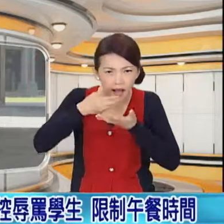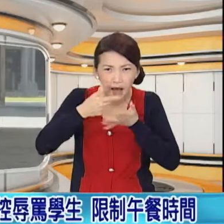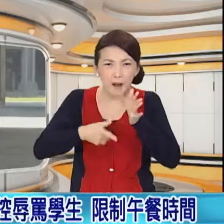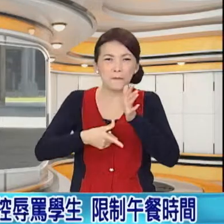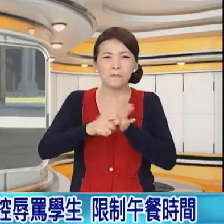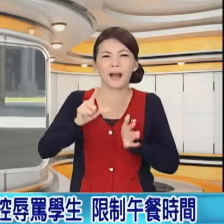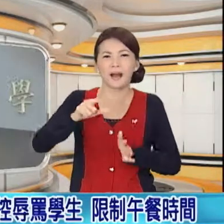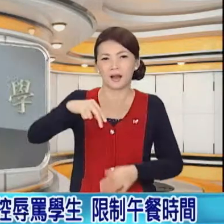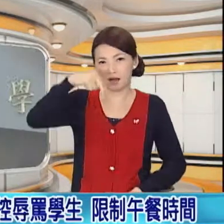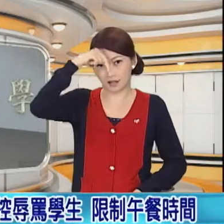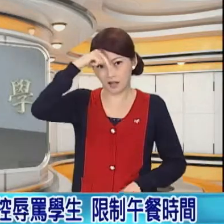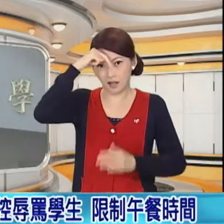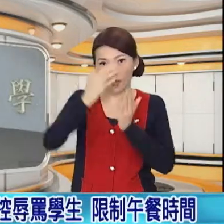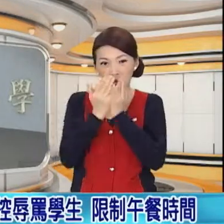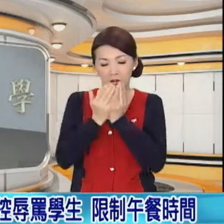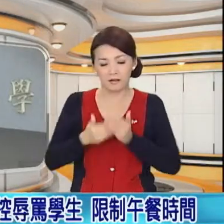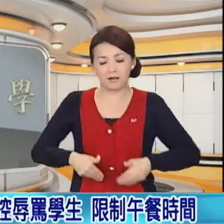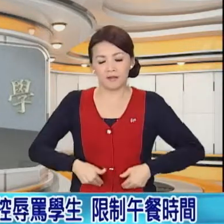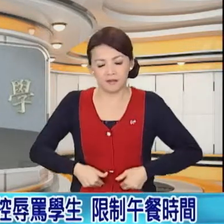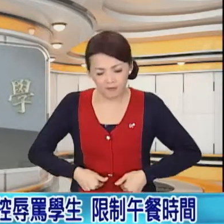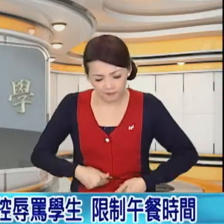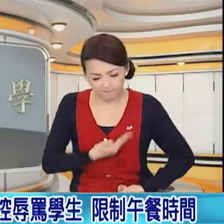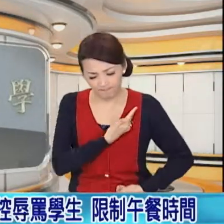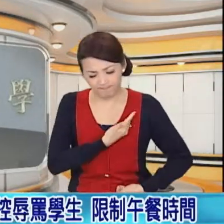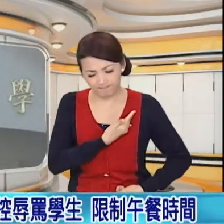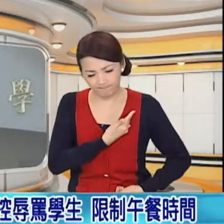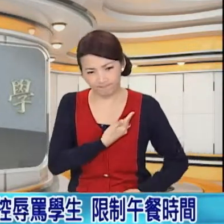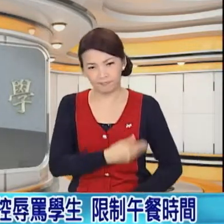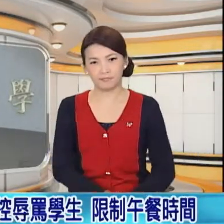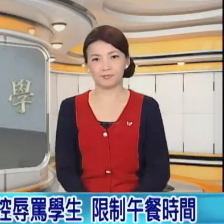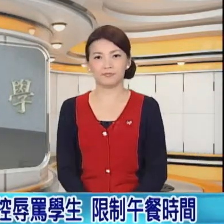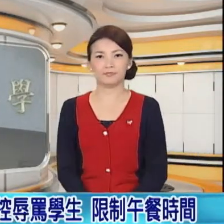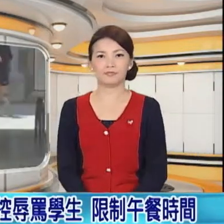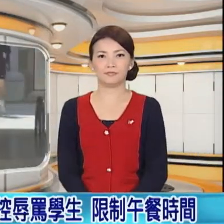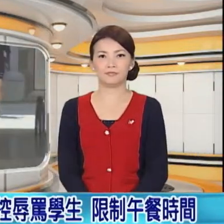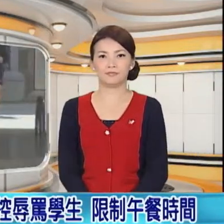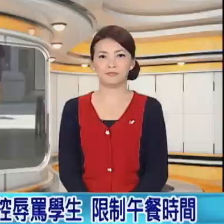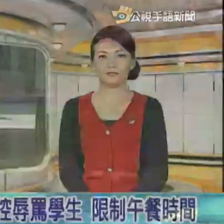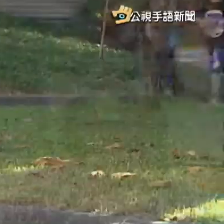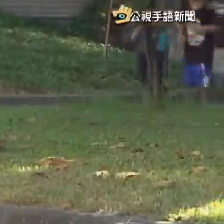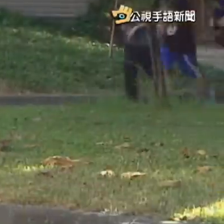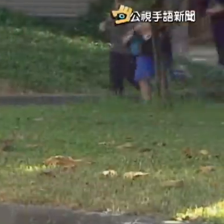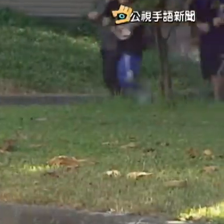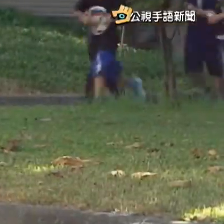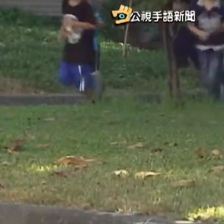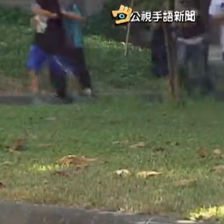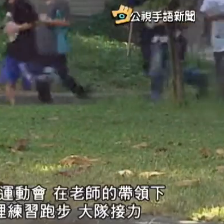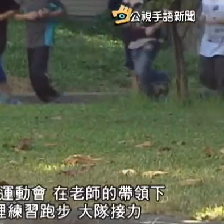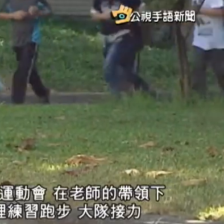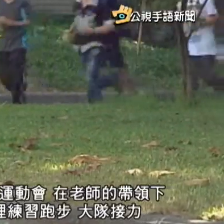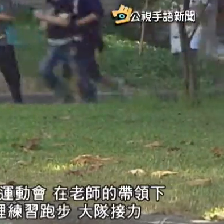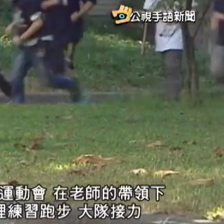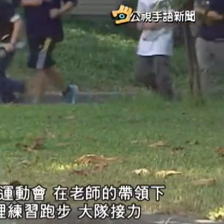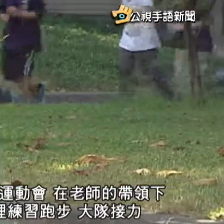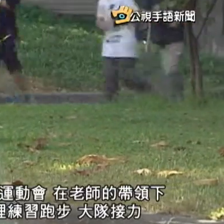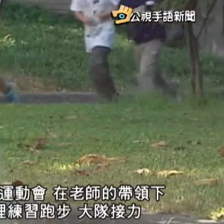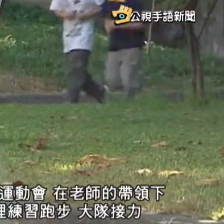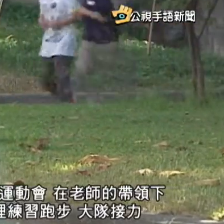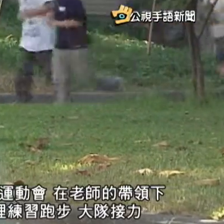生没有饭菜可以吃，甚至有的挨饿上课。 小学生为了运动会，在老师的带领下，